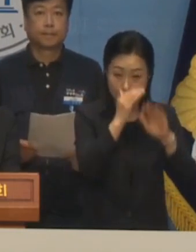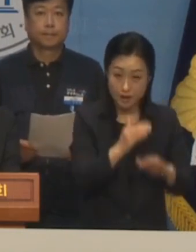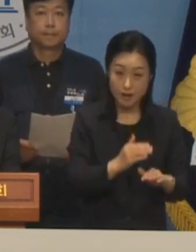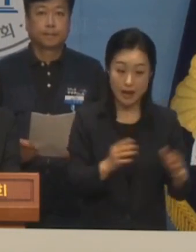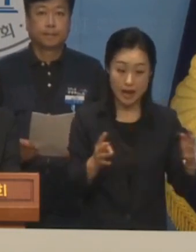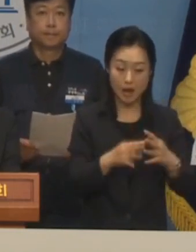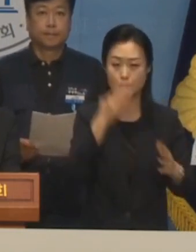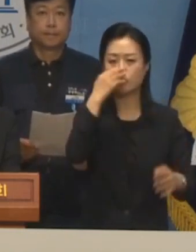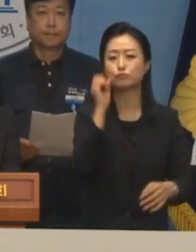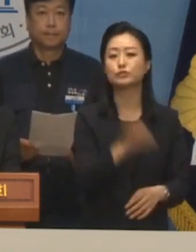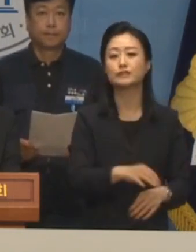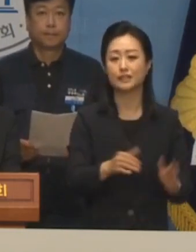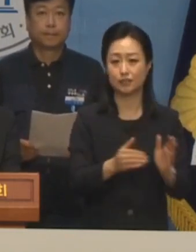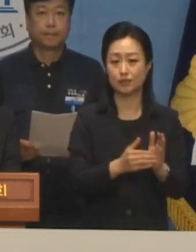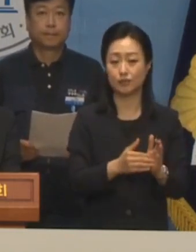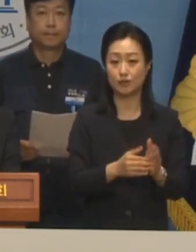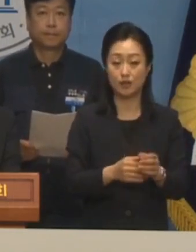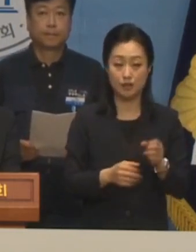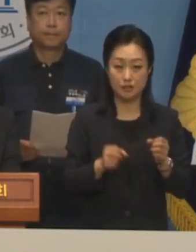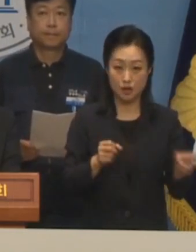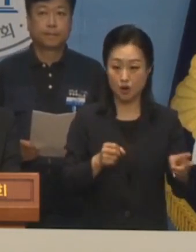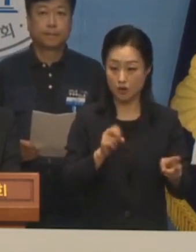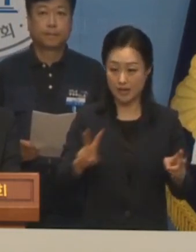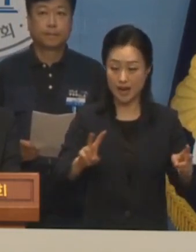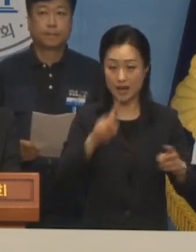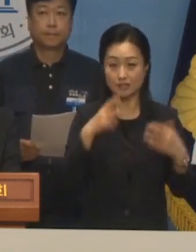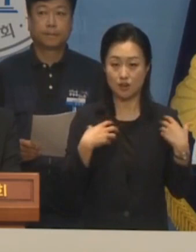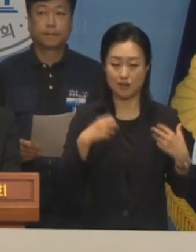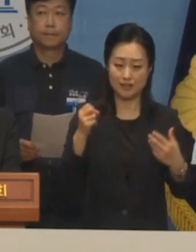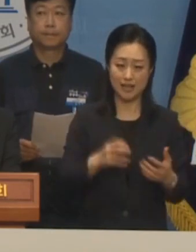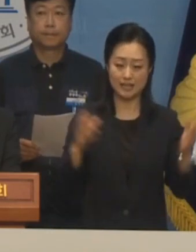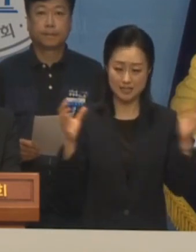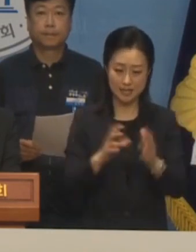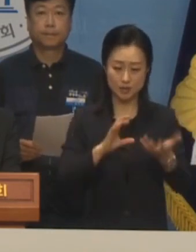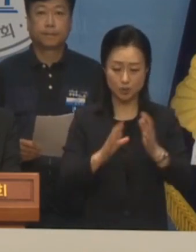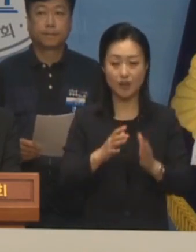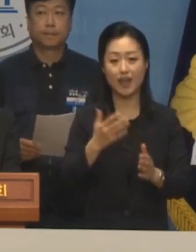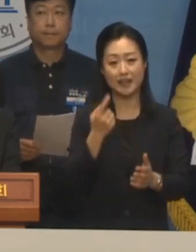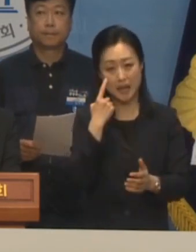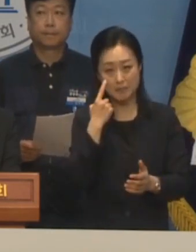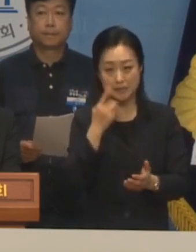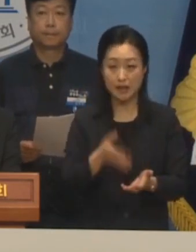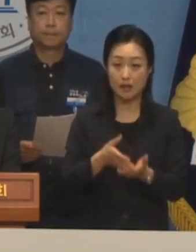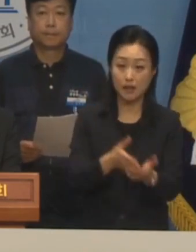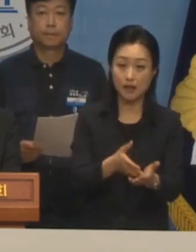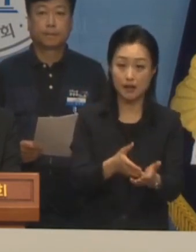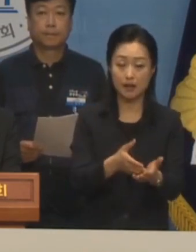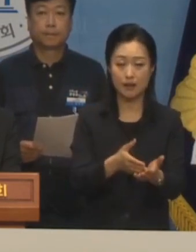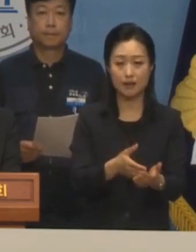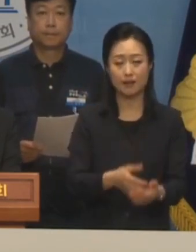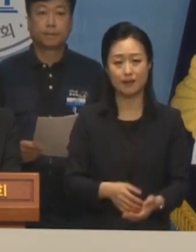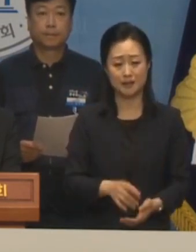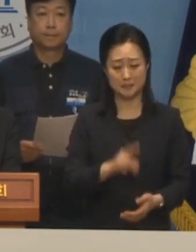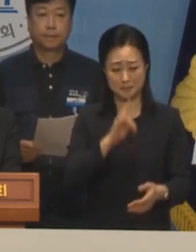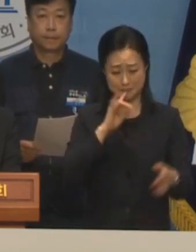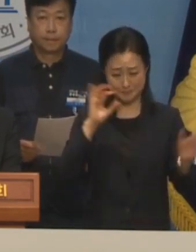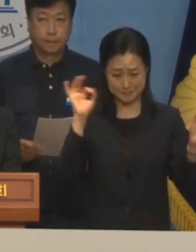합의를 무시하고 여야정 협의체를 구성해서 다시 처음부터 논의를 시작해야 된다는 이야기를 하고